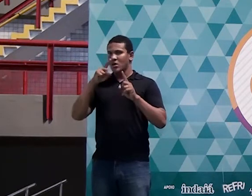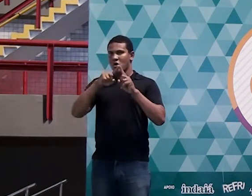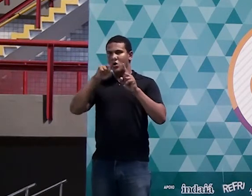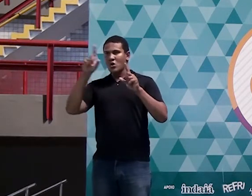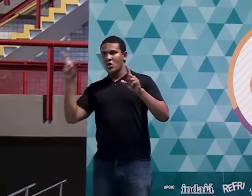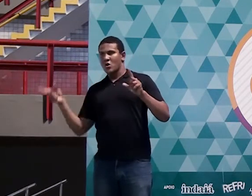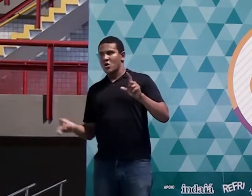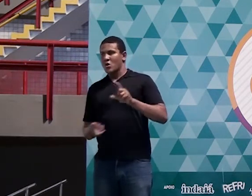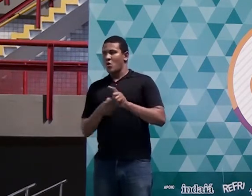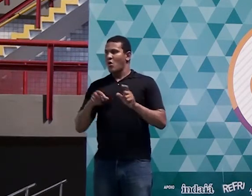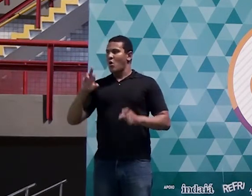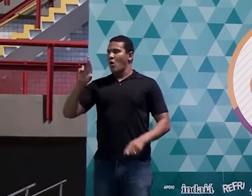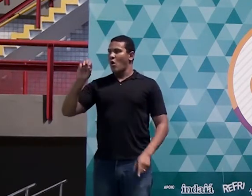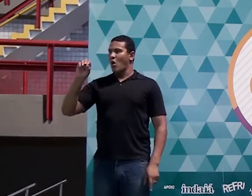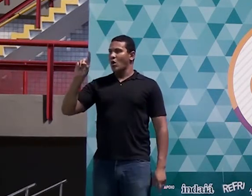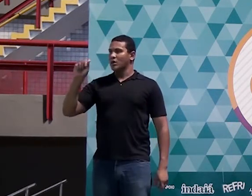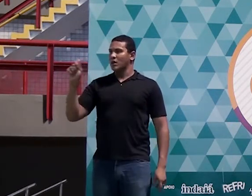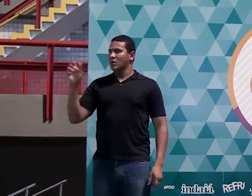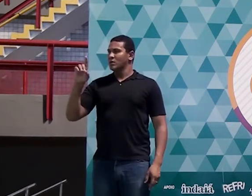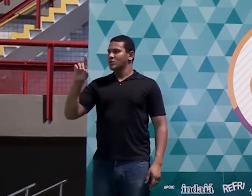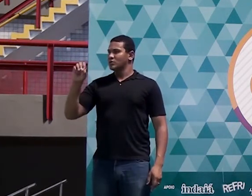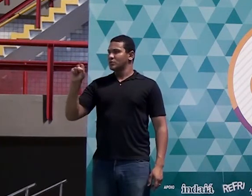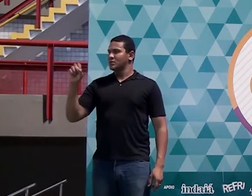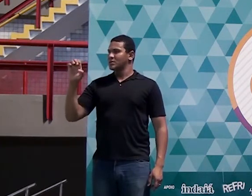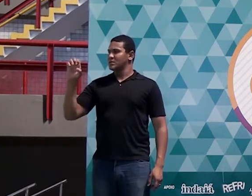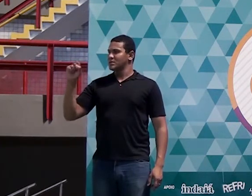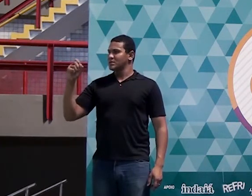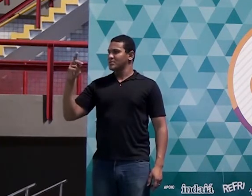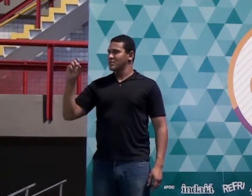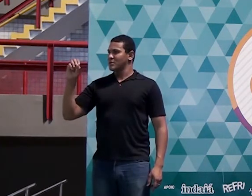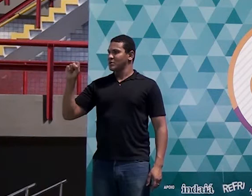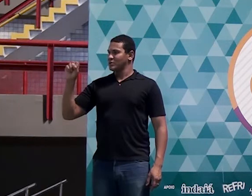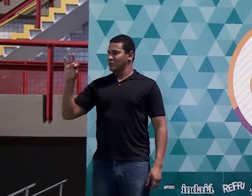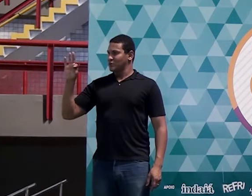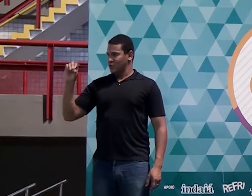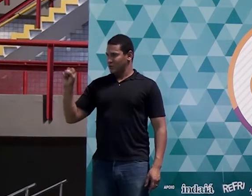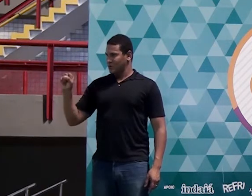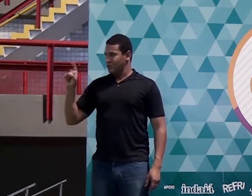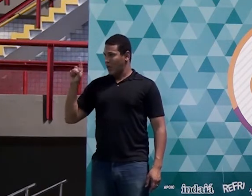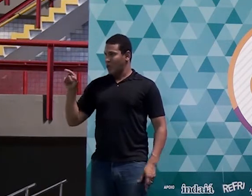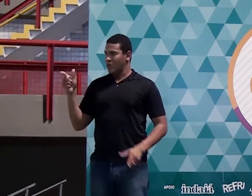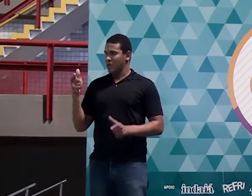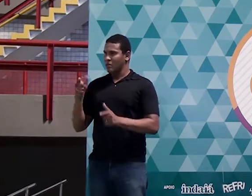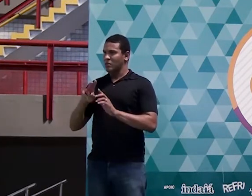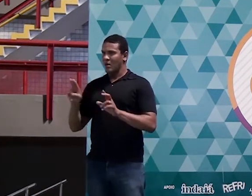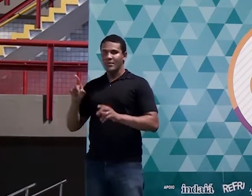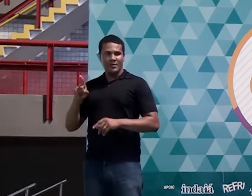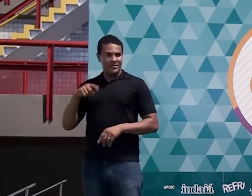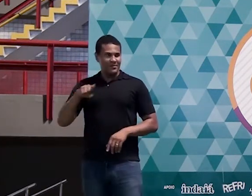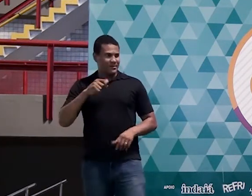Olimpíada de História. Caiu até na Olimpíada de História. Pessoal da Olimpíada. Vai dar certo.